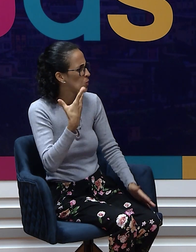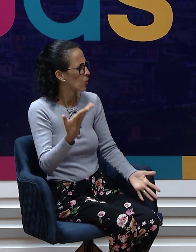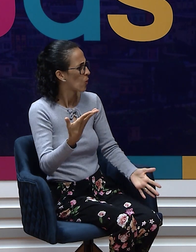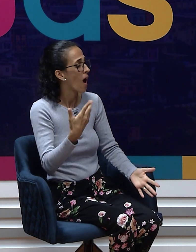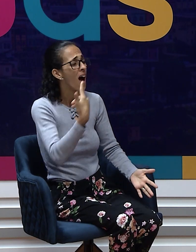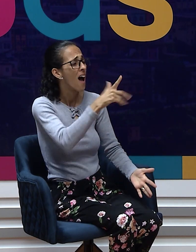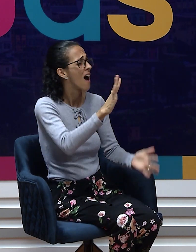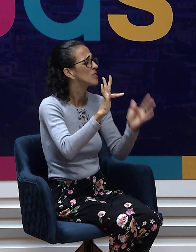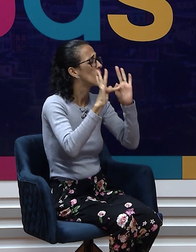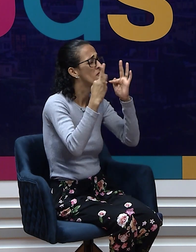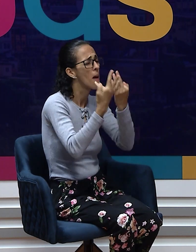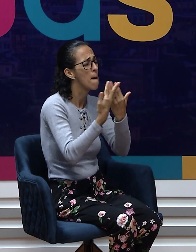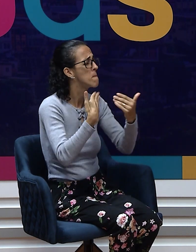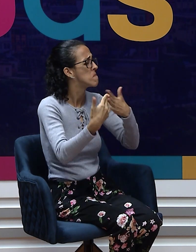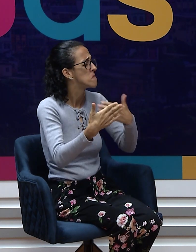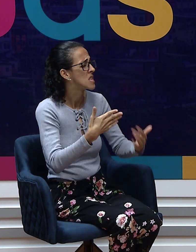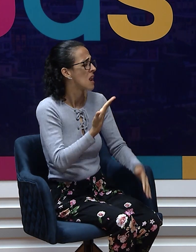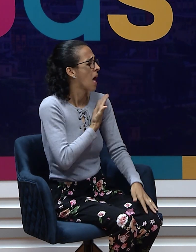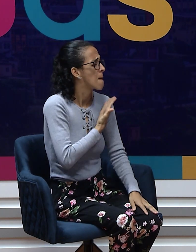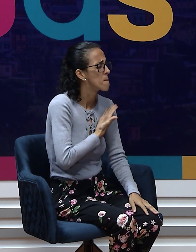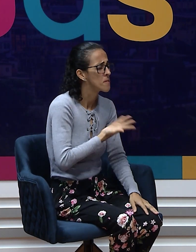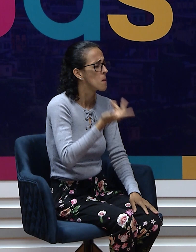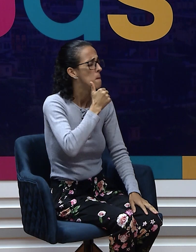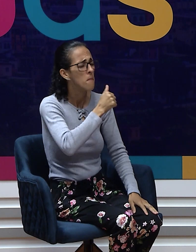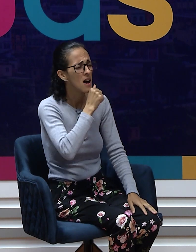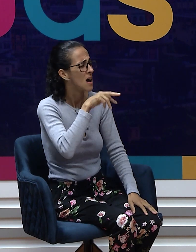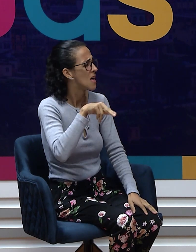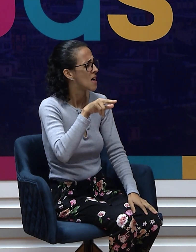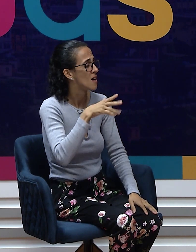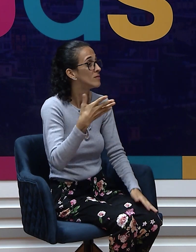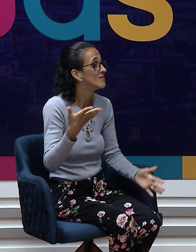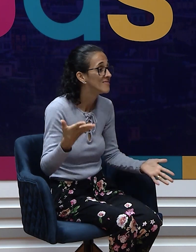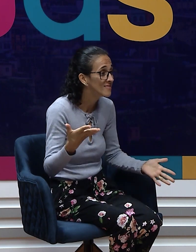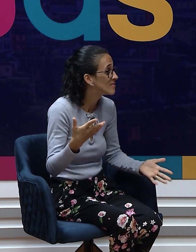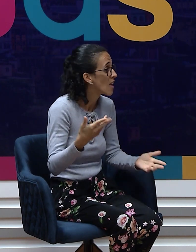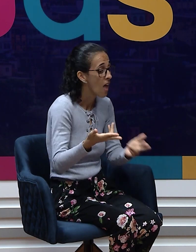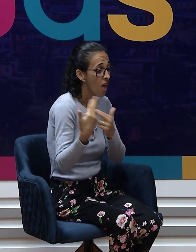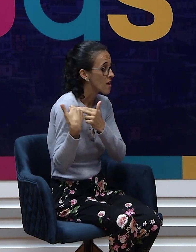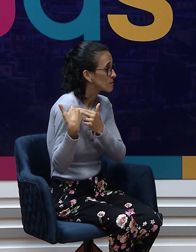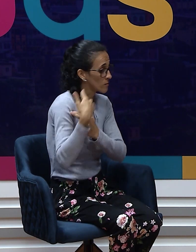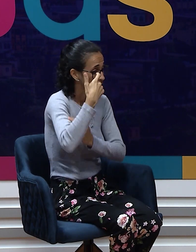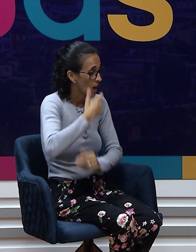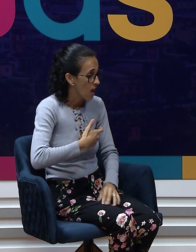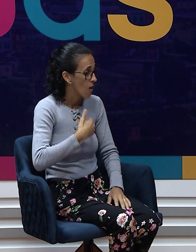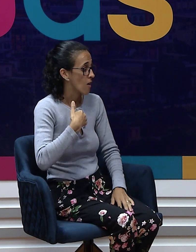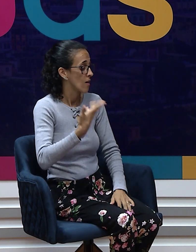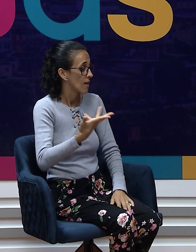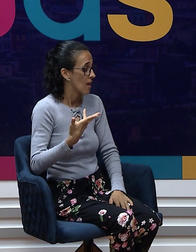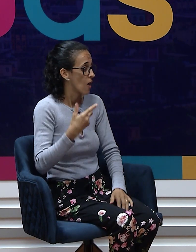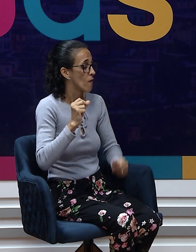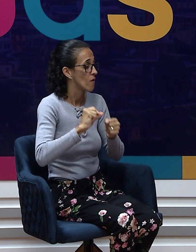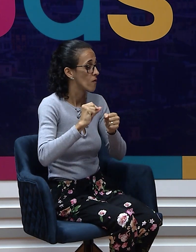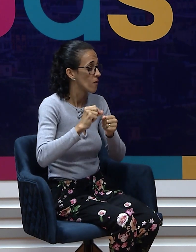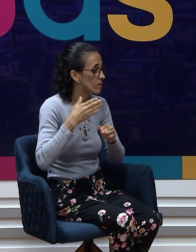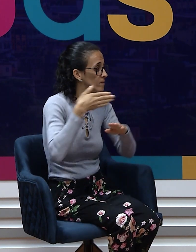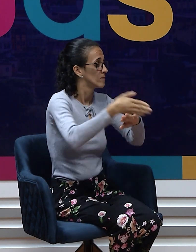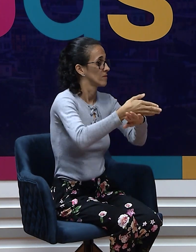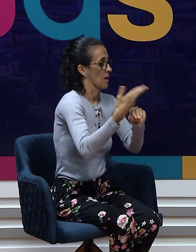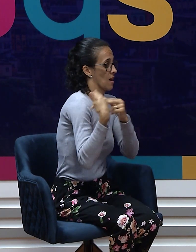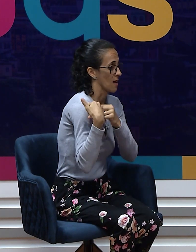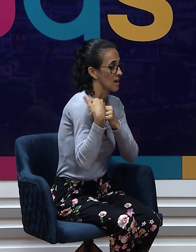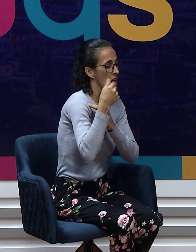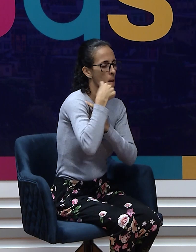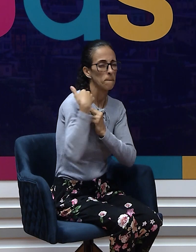sou surda, como que eu vou ligar? Ah, não, a sua família liga, seu amigo, sua mãe. Não, a responsabilidade é minha, eu já sou maior